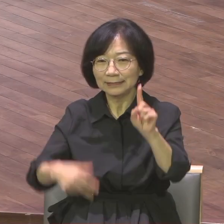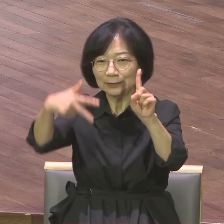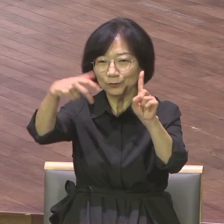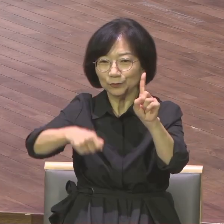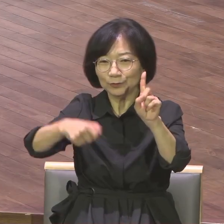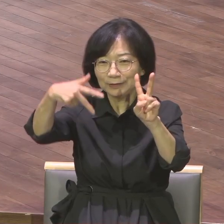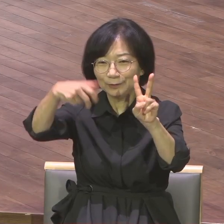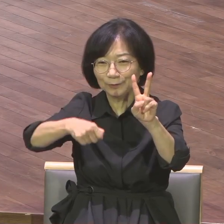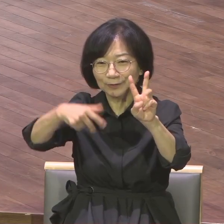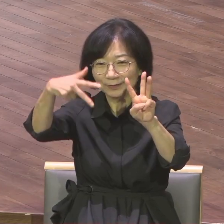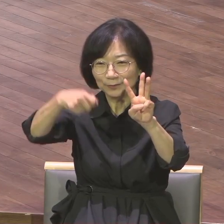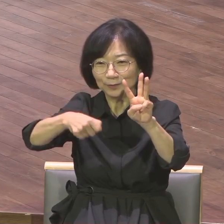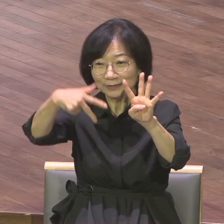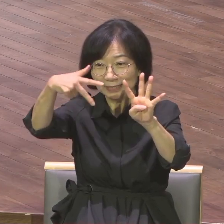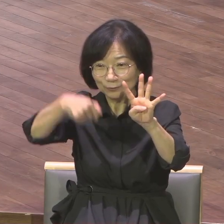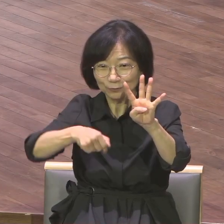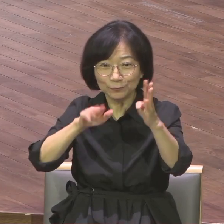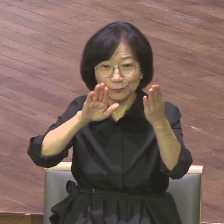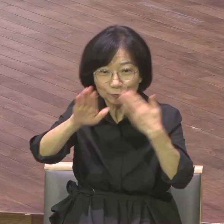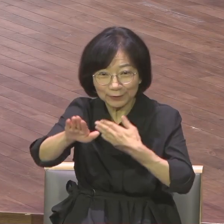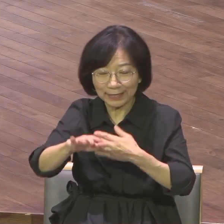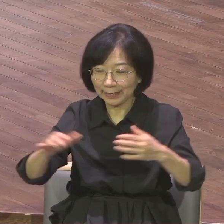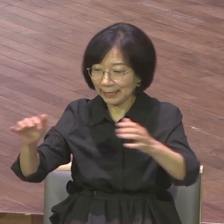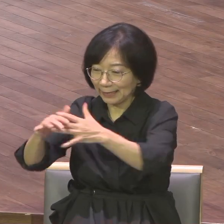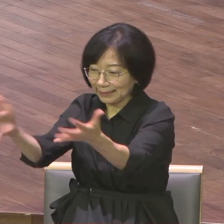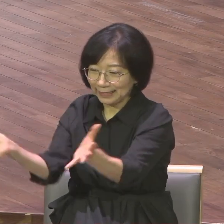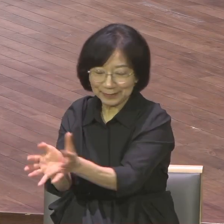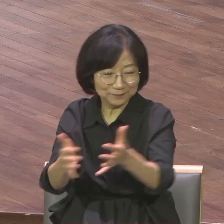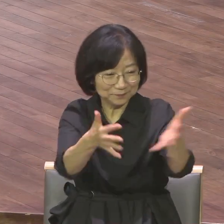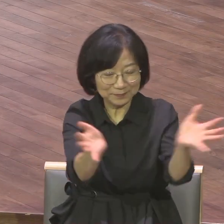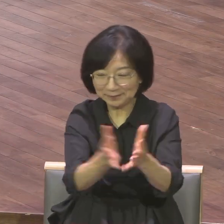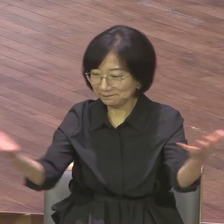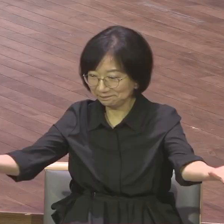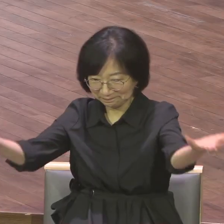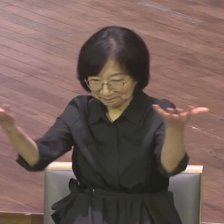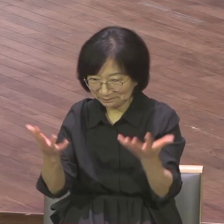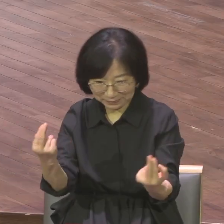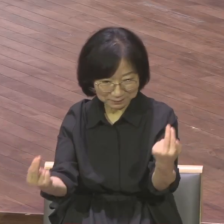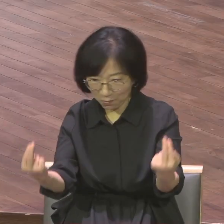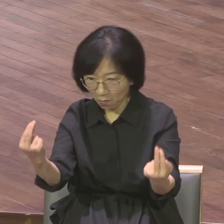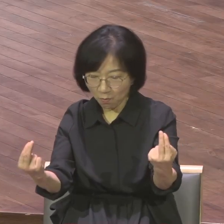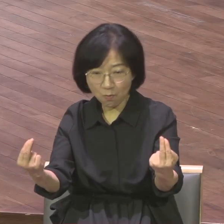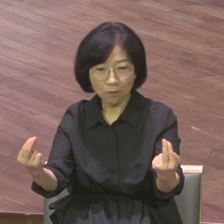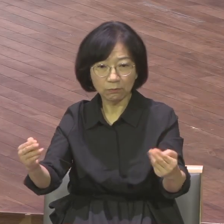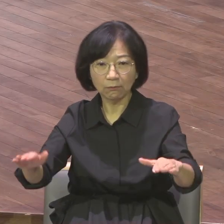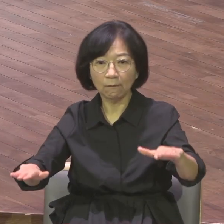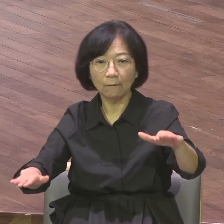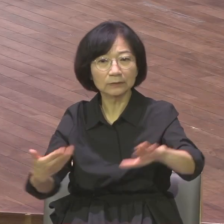뒤에 두 팀을 비교를 했는데요. 상당한 차이가 났어요.